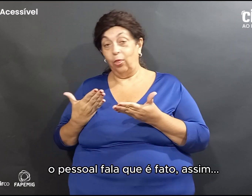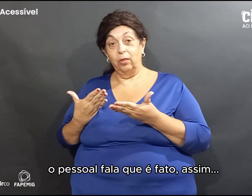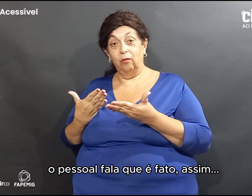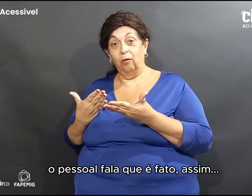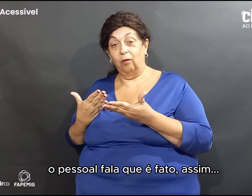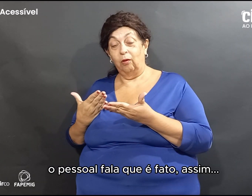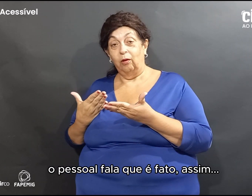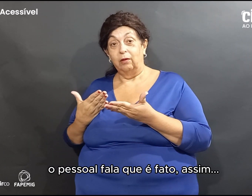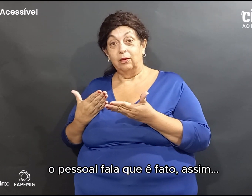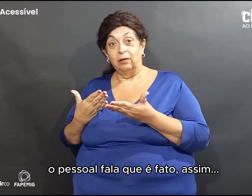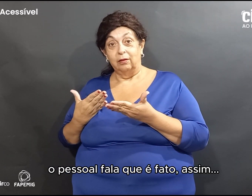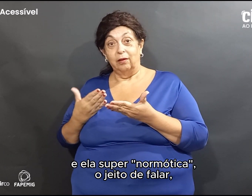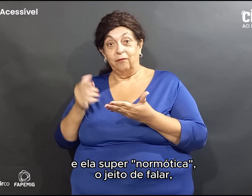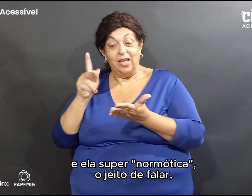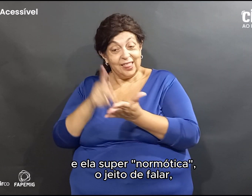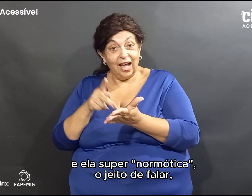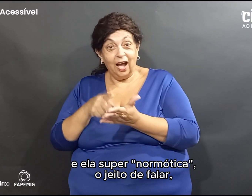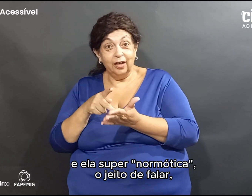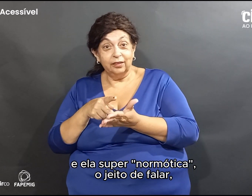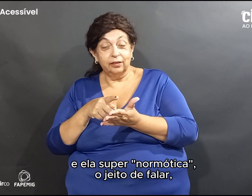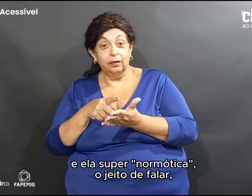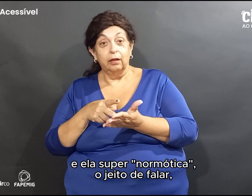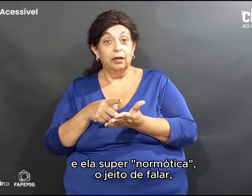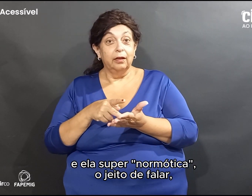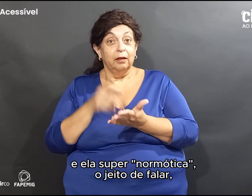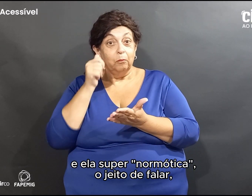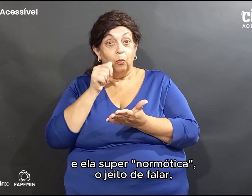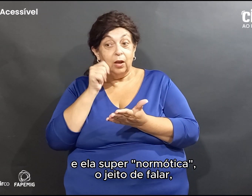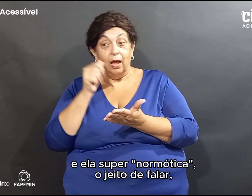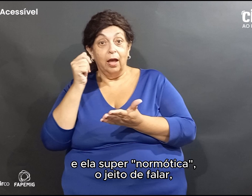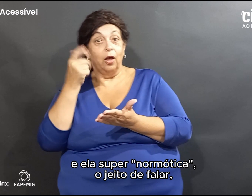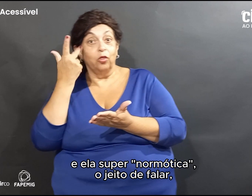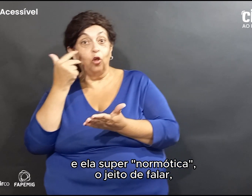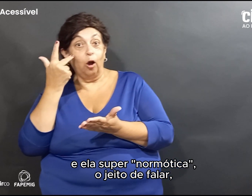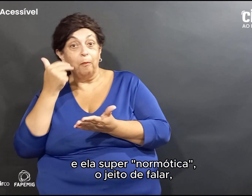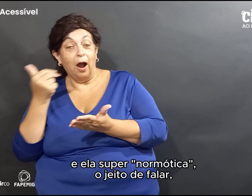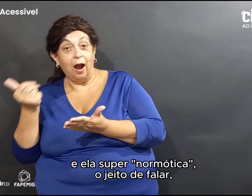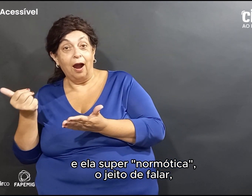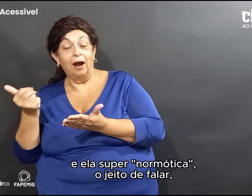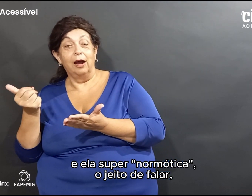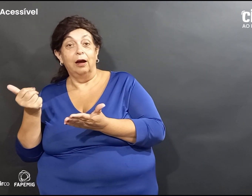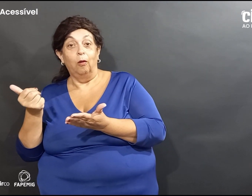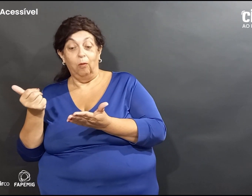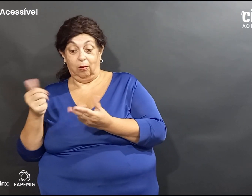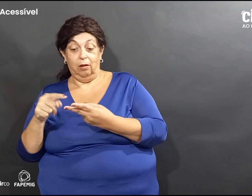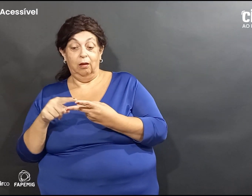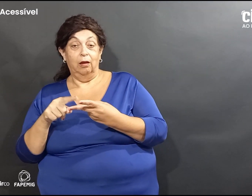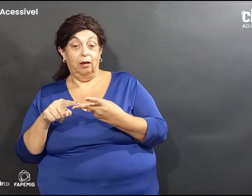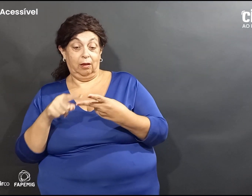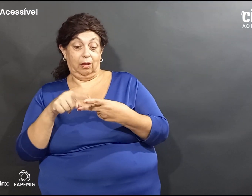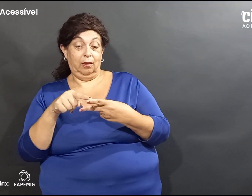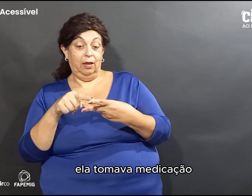pessoal fala que é fato, assim, e ela super normótica, o jeito de falar, né? Você pega, ela